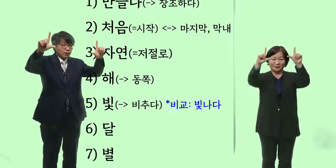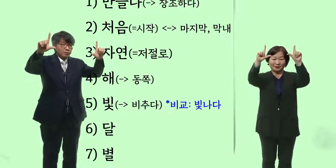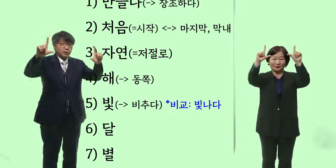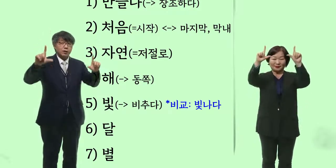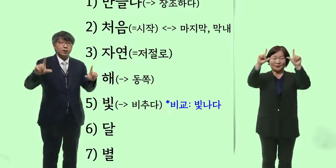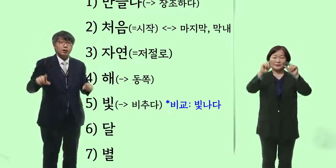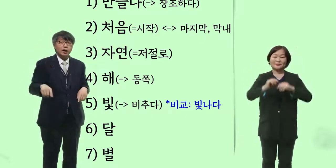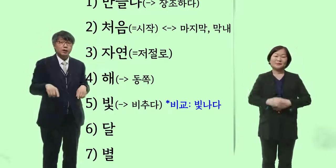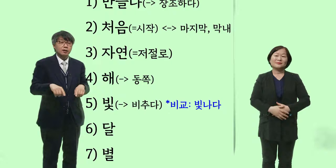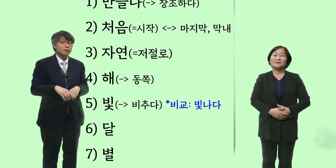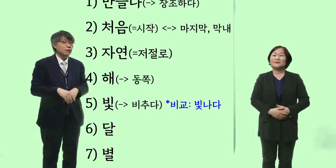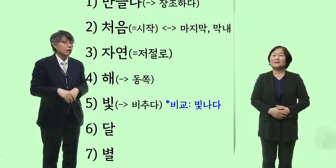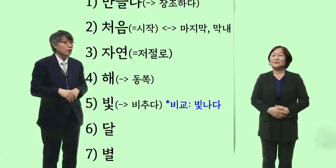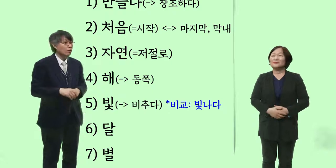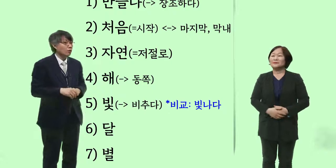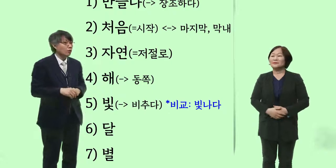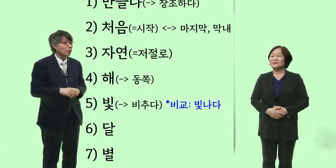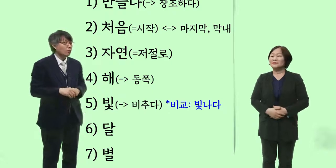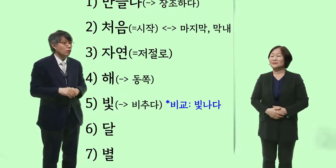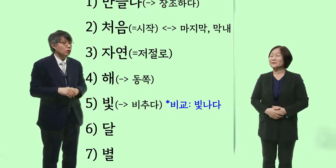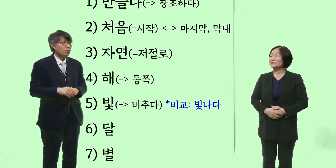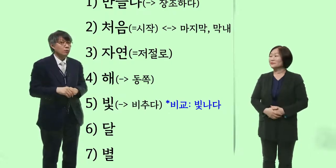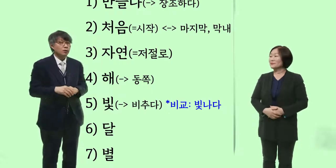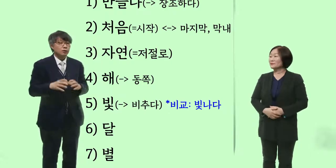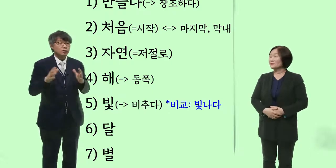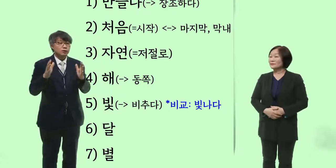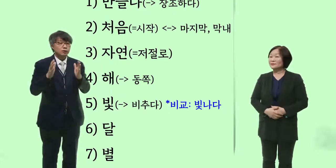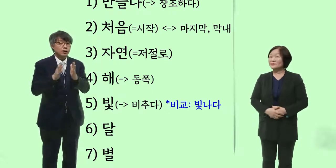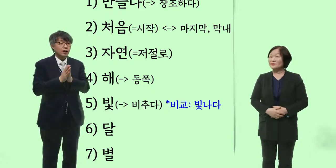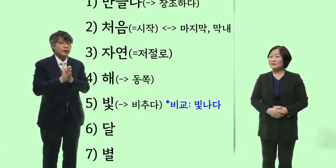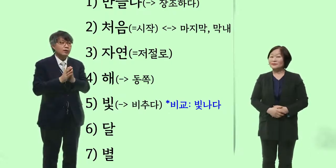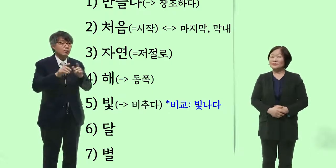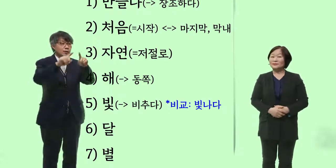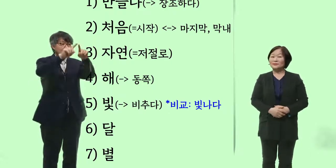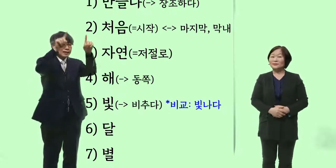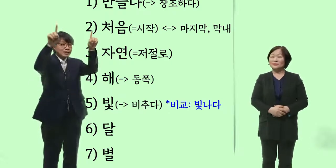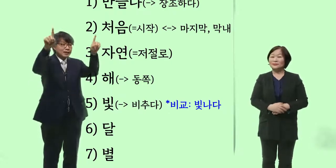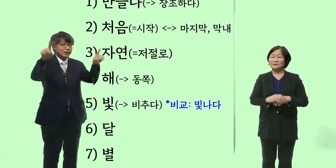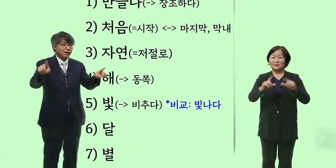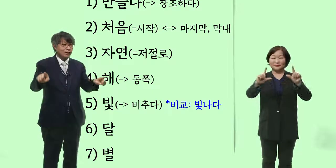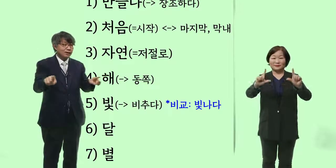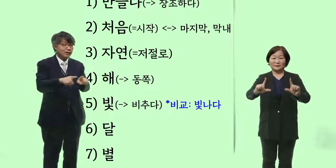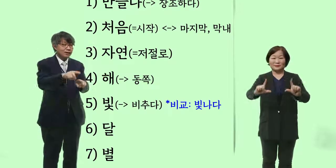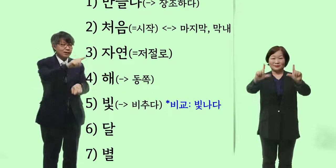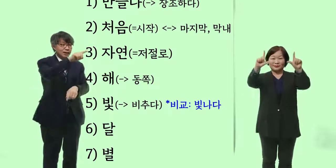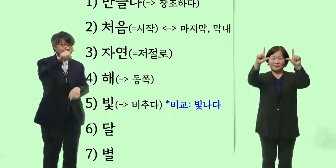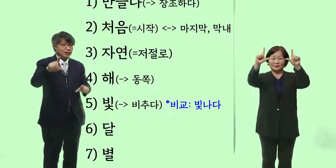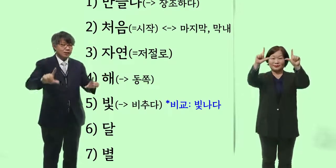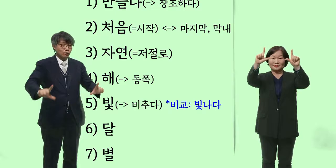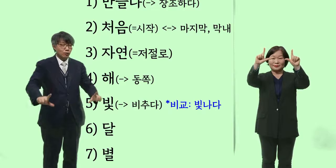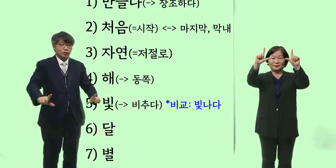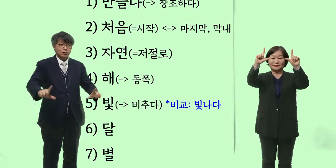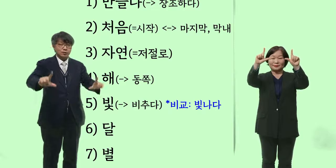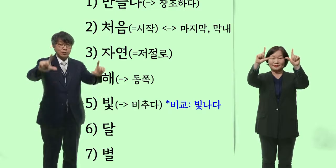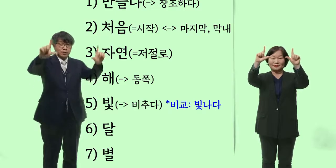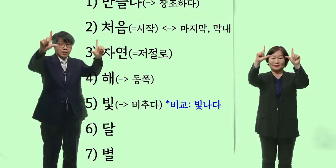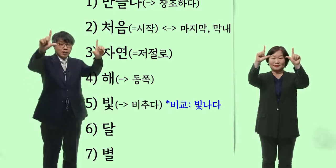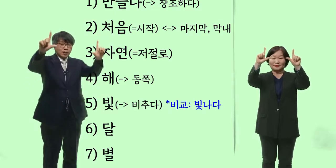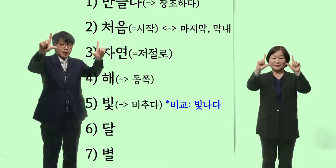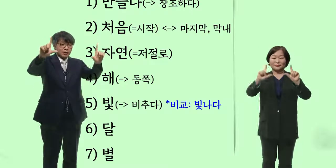있습니다. 이게 이제 어떻게 보면 이제 한자로 보면 날일자 있잖아요. 날일자, 이자잖아요. 그렇게 쓴다고 생각. 해가